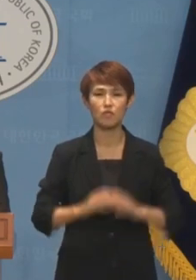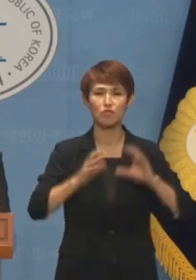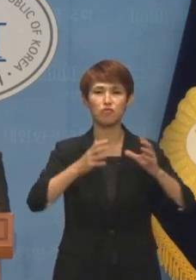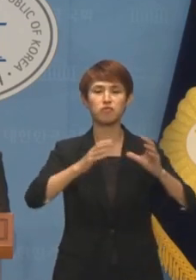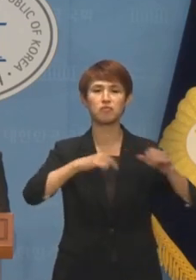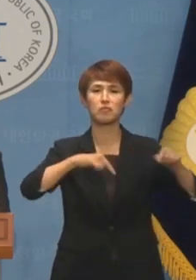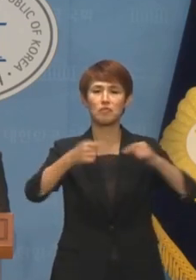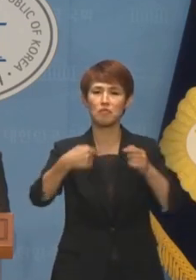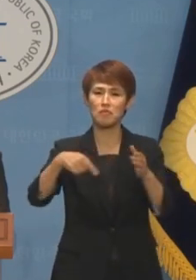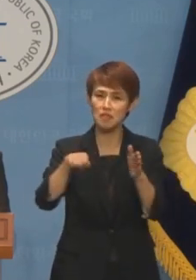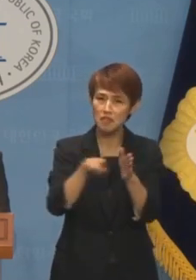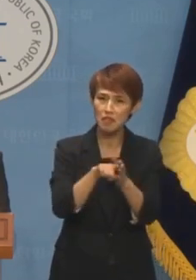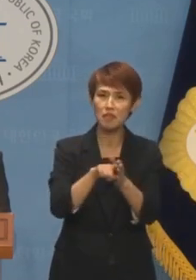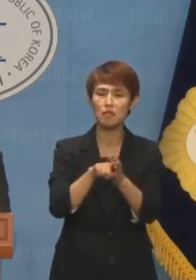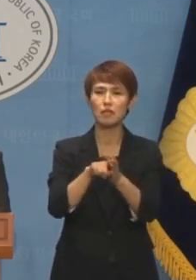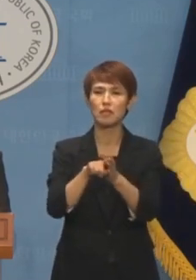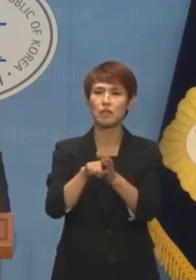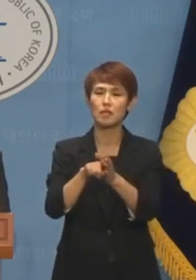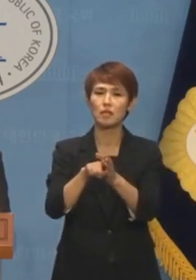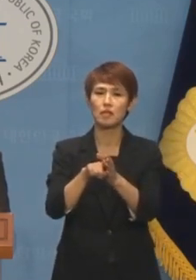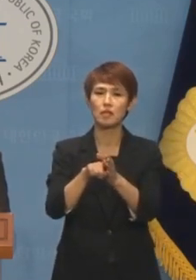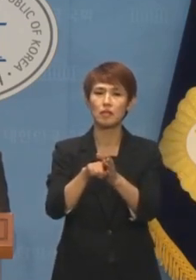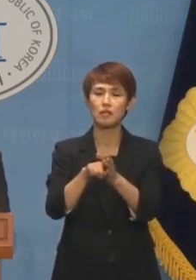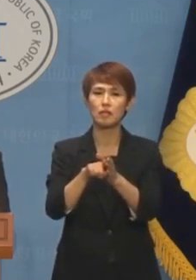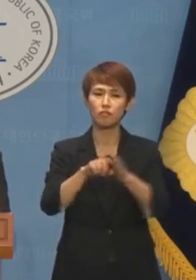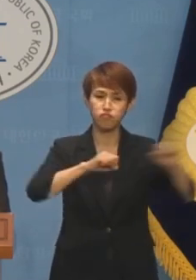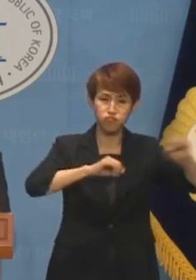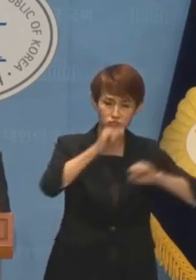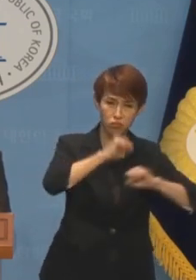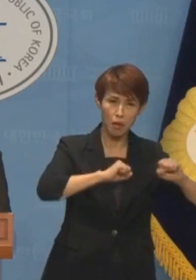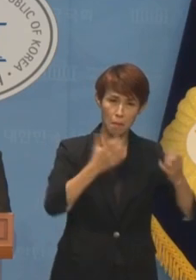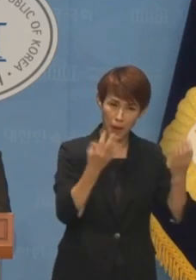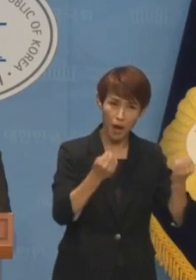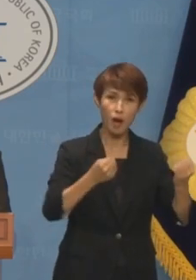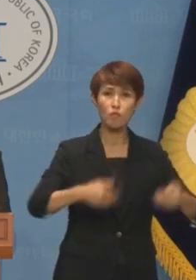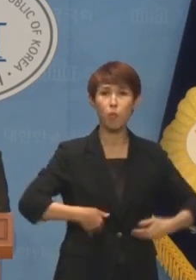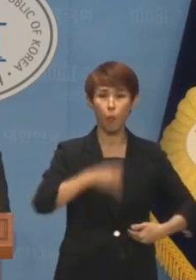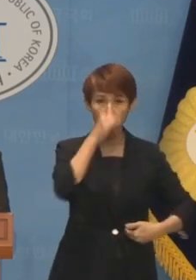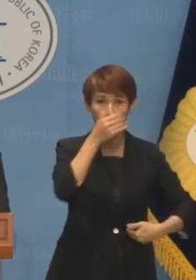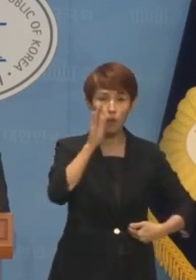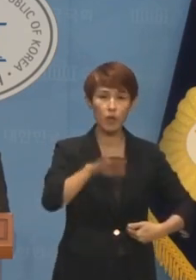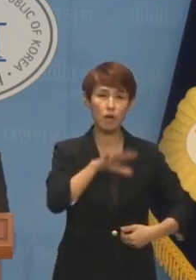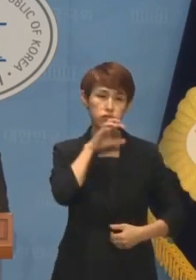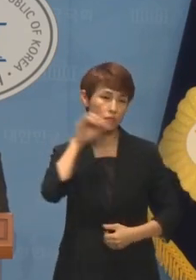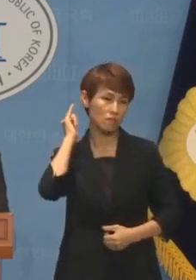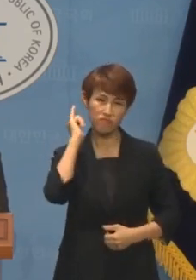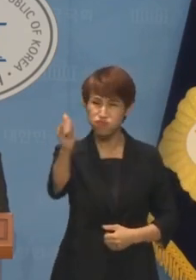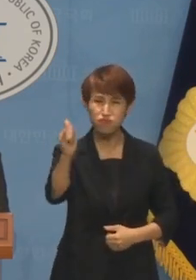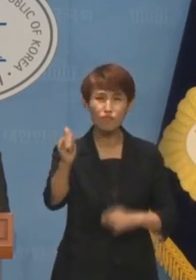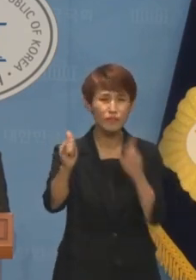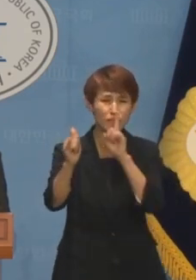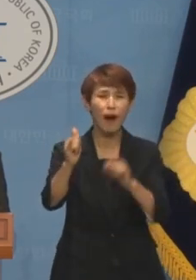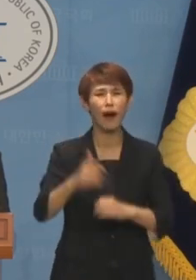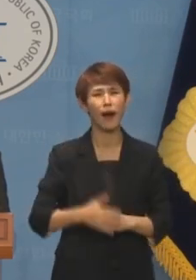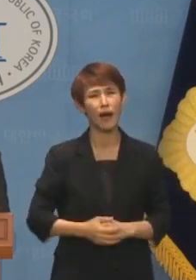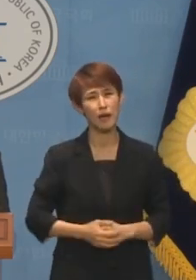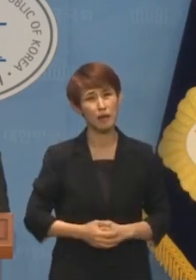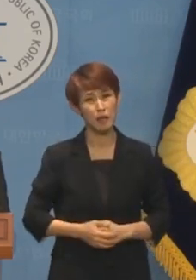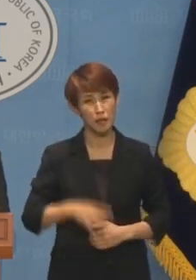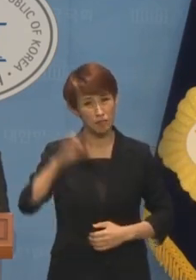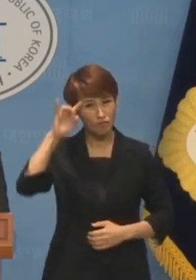위해 대외에 협력을 구할 일이 많은 비서관이 사실상 항의 전화를 하다니요. 그렇게 할 일이